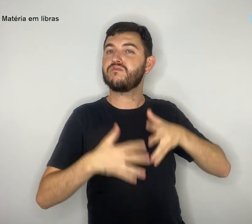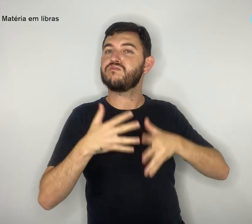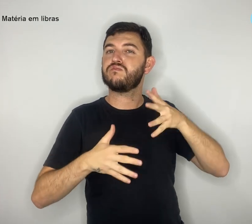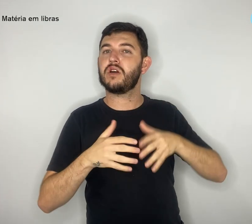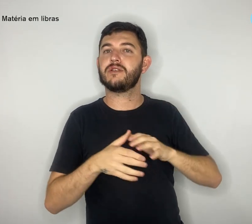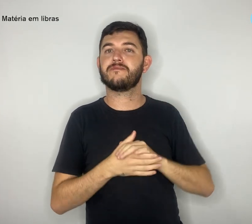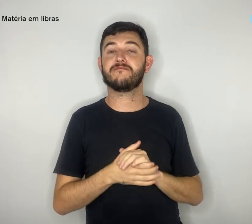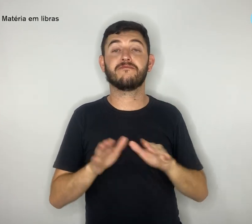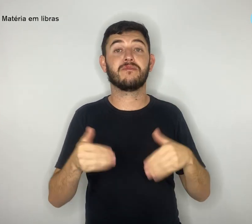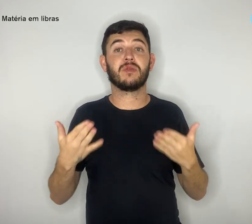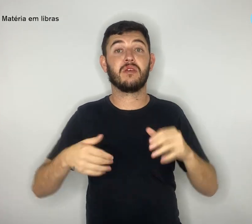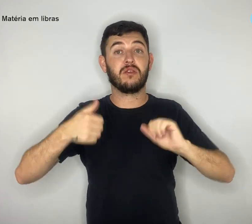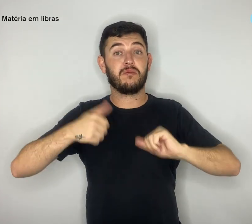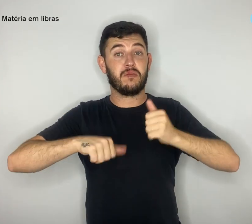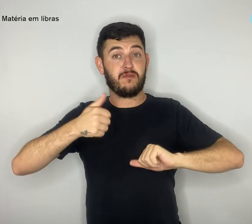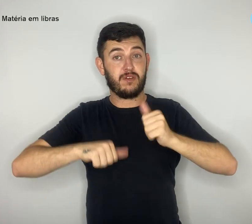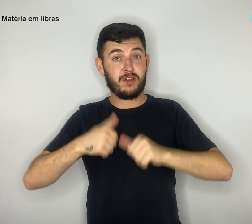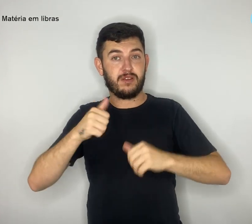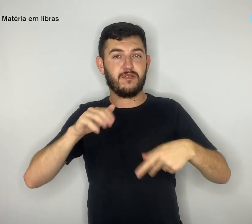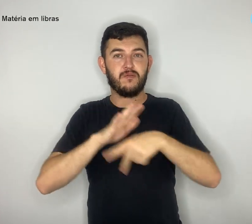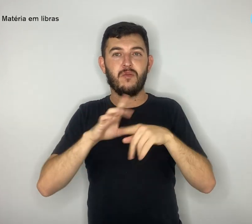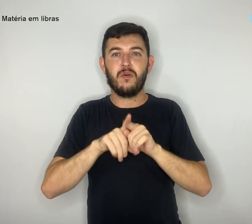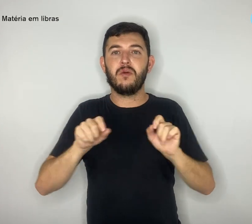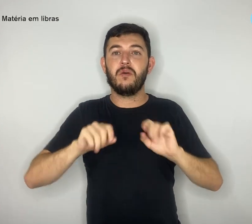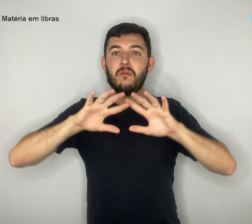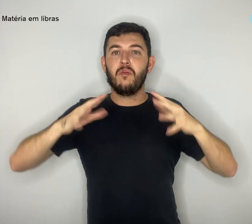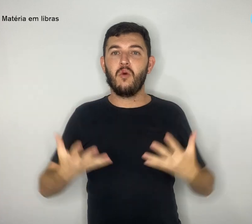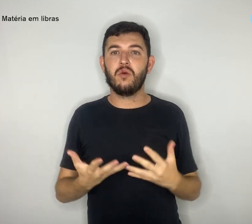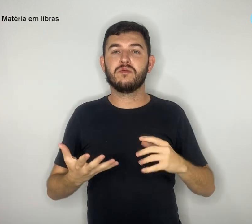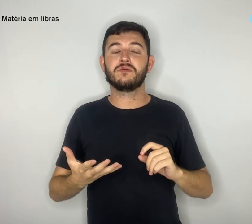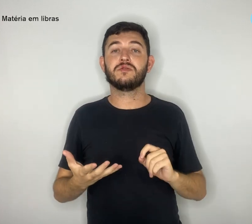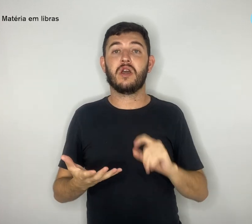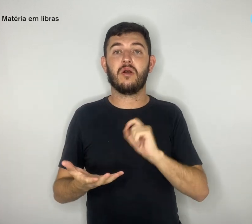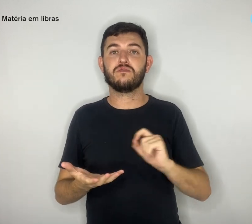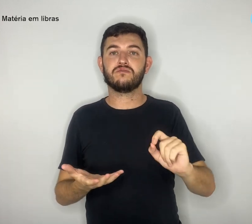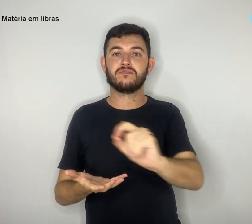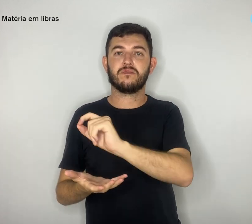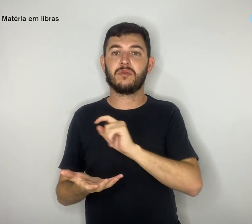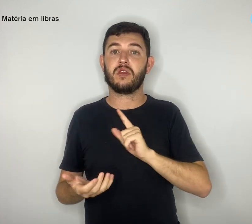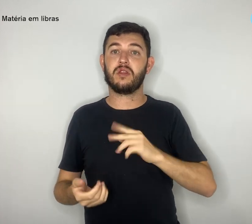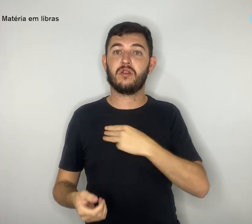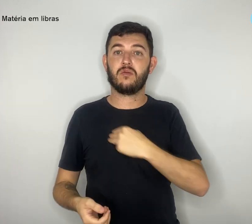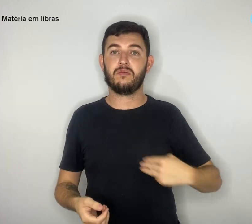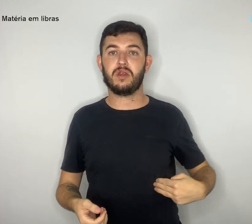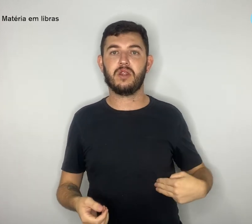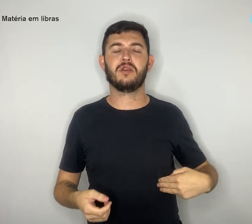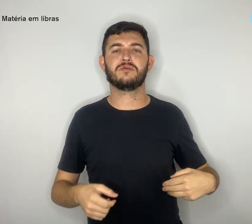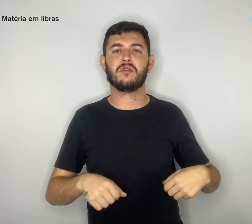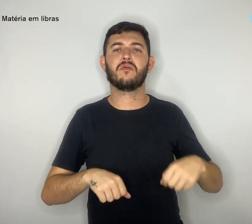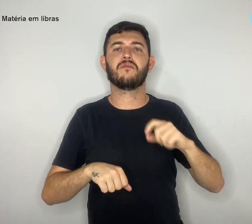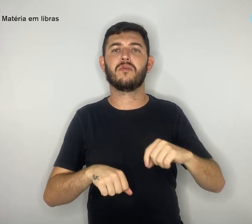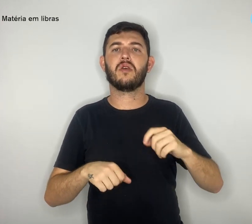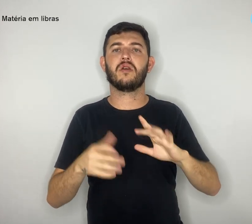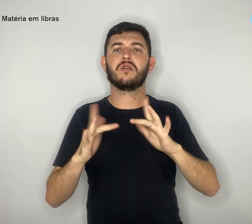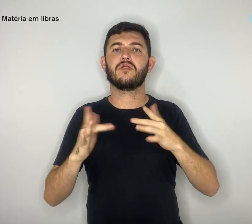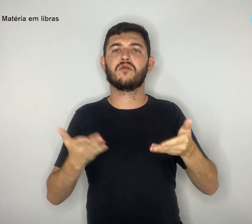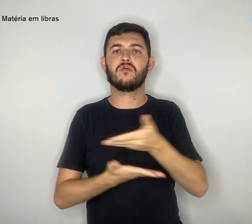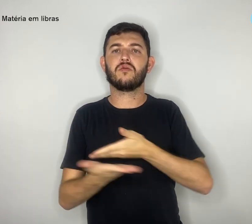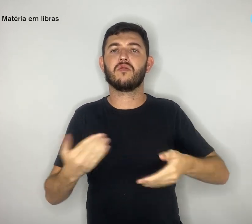situação mundial feita pelo ministro das Relações Exteriores russo, Sergei Lavrov, ele